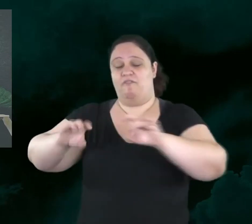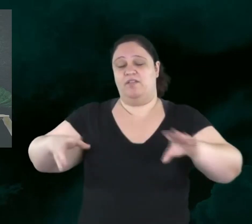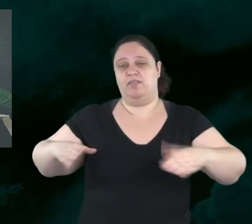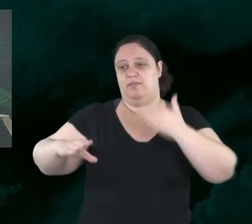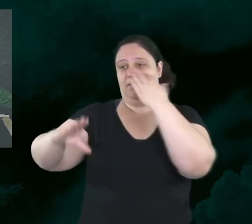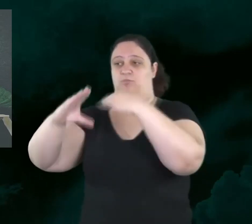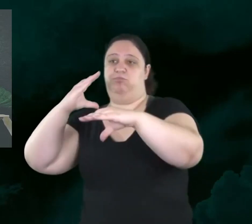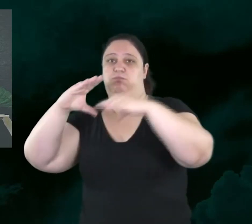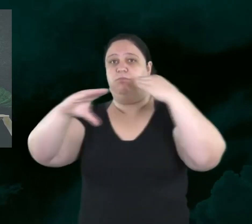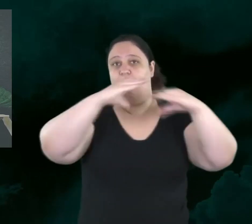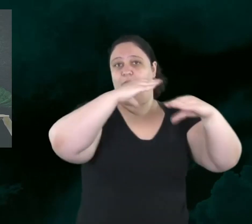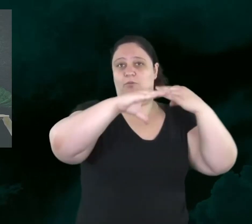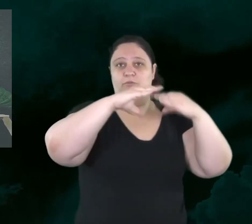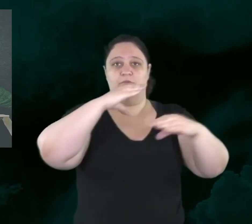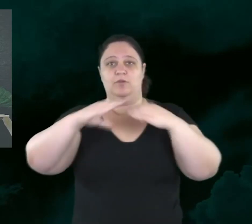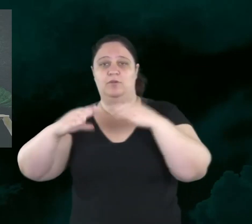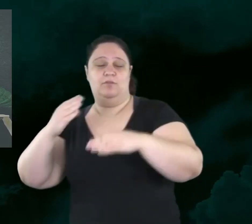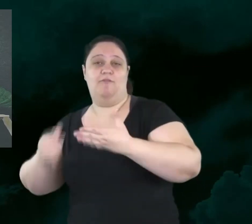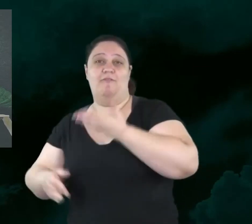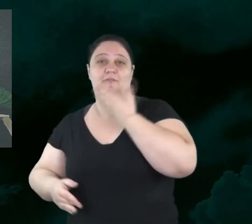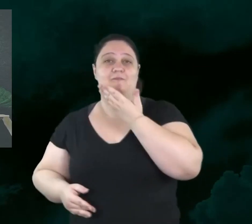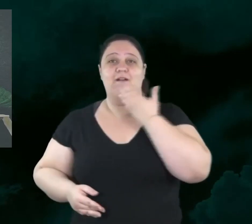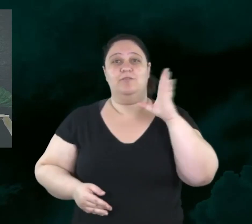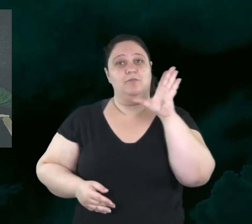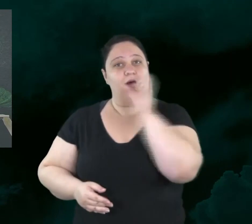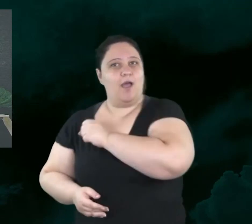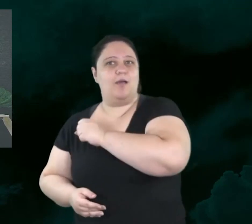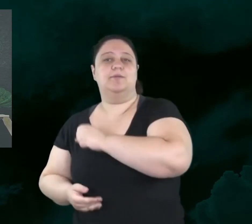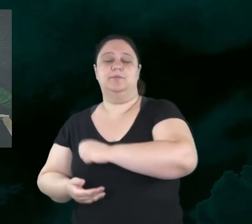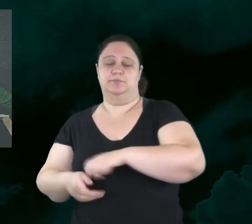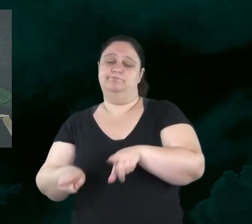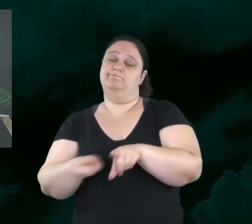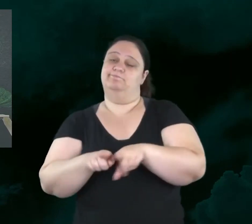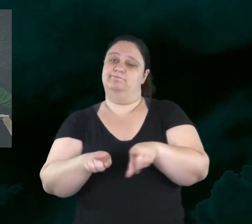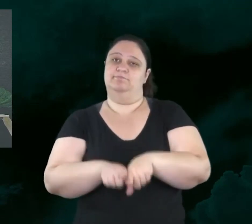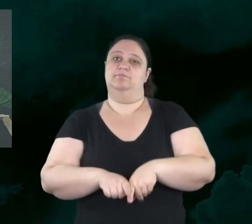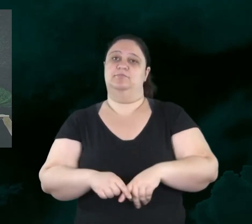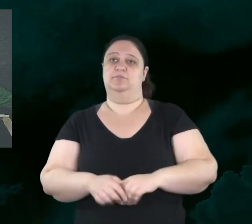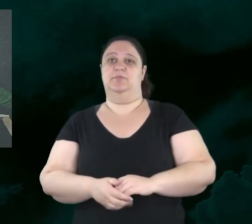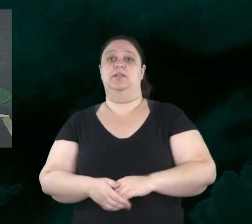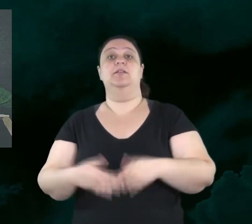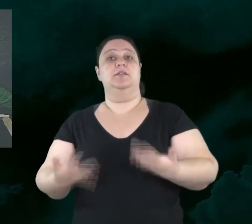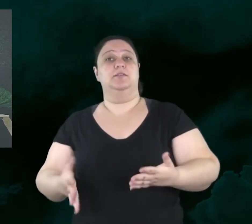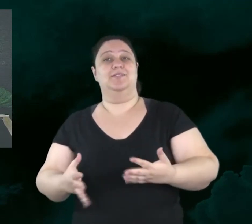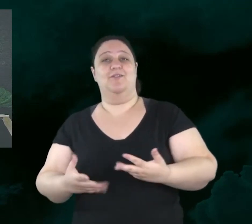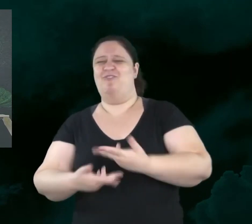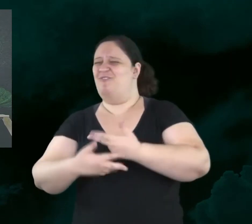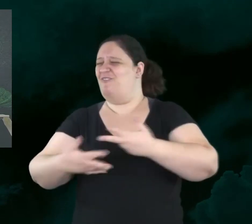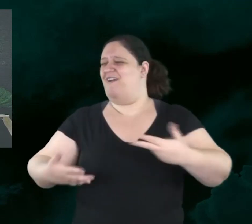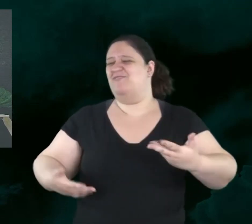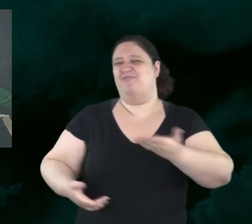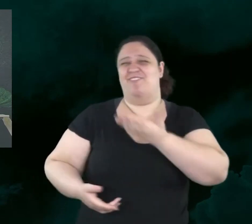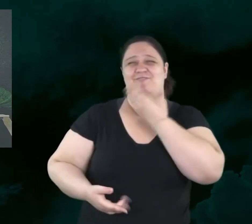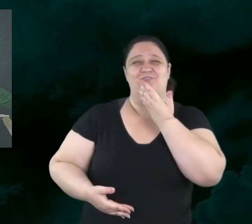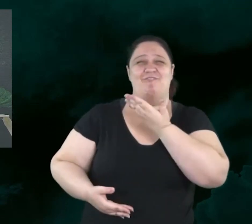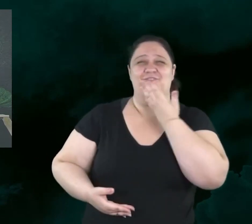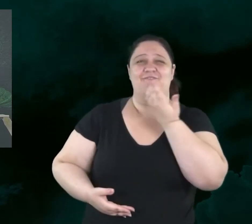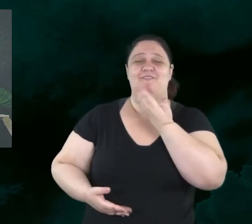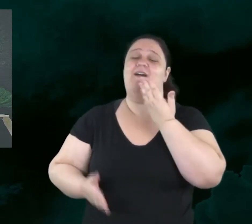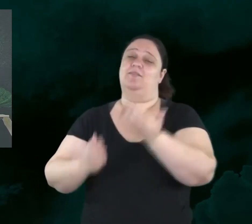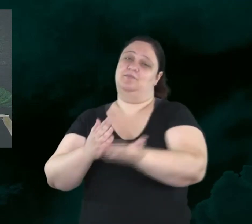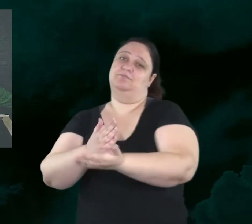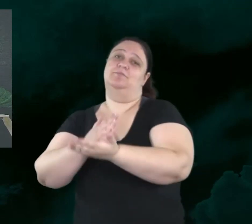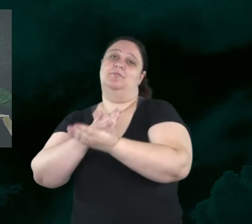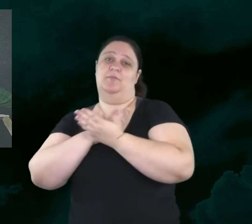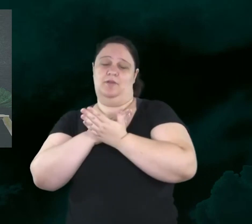comunicação de uma maneira tão rápida e tão instantânea. Então isso trouxe muitas facilidades para todos nós,